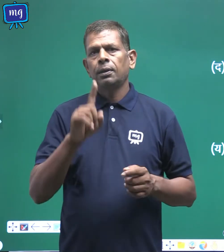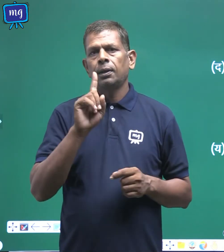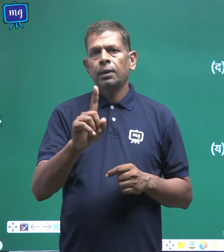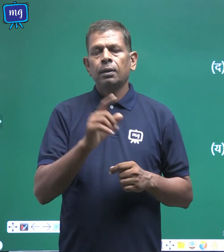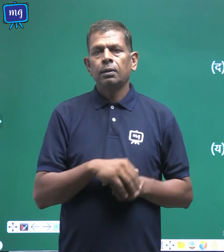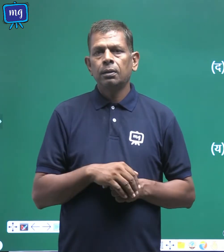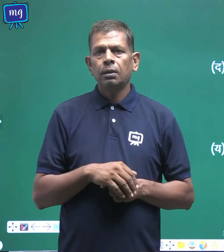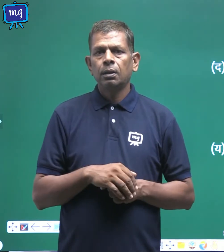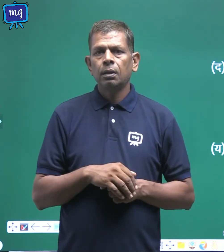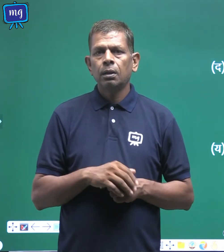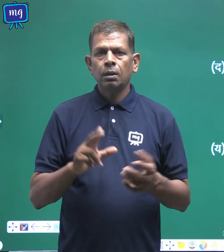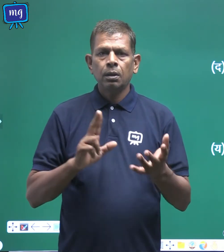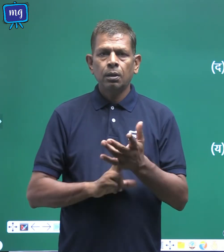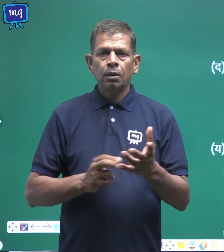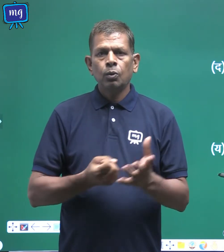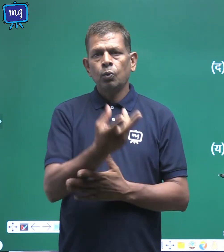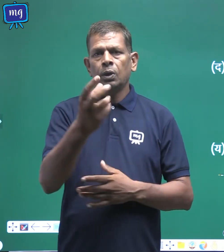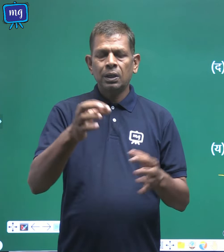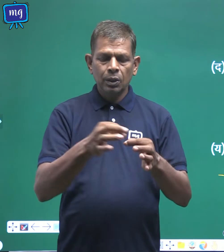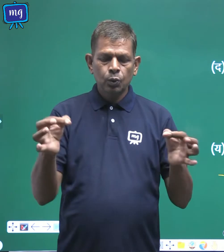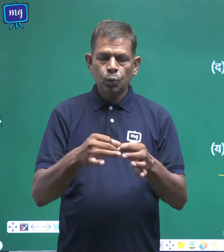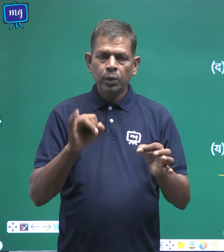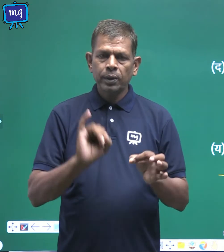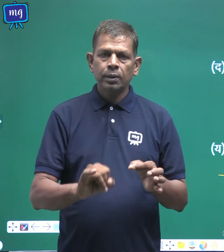एक प्राकृतिक तंतु है।